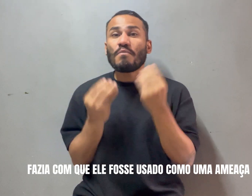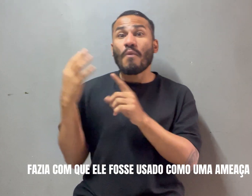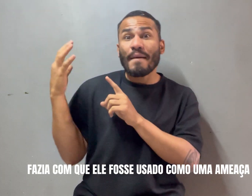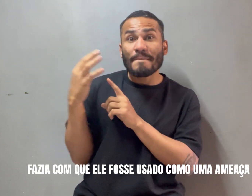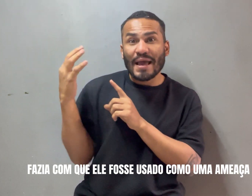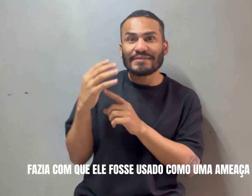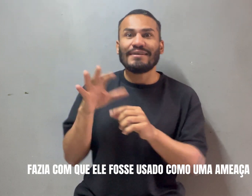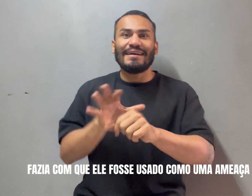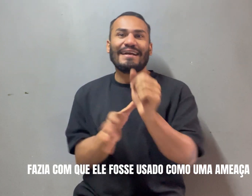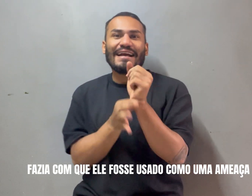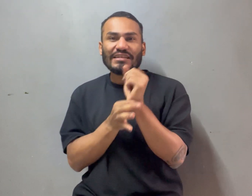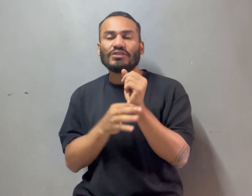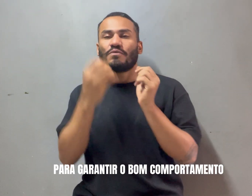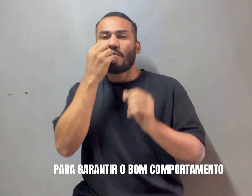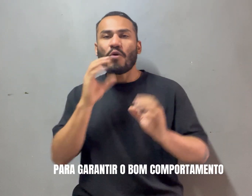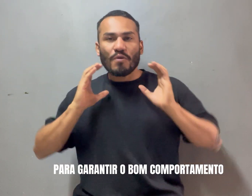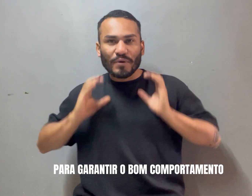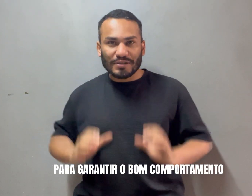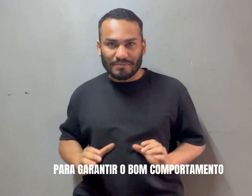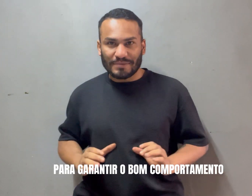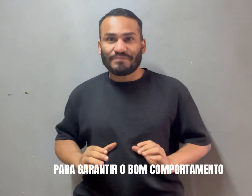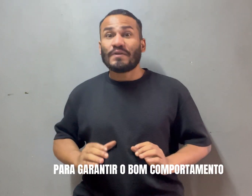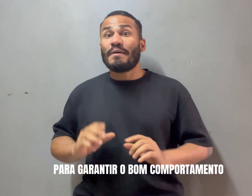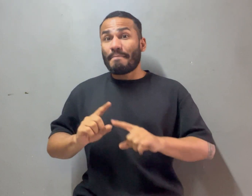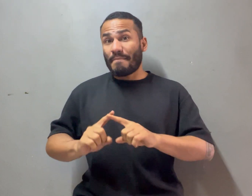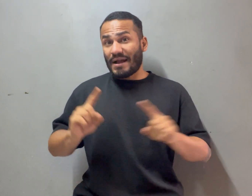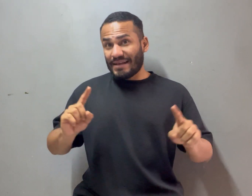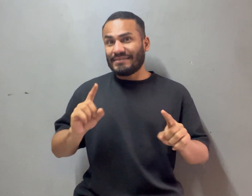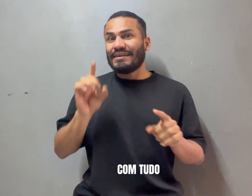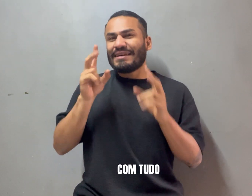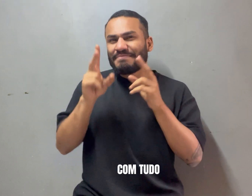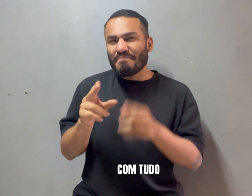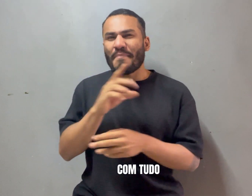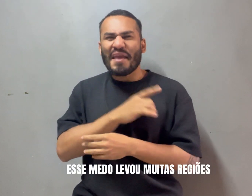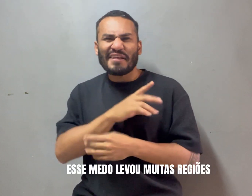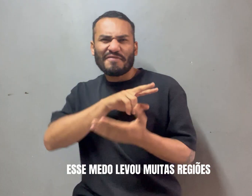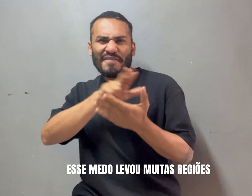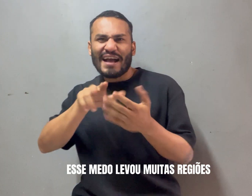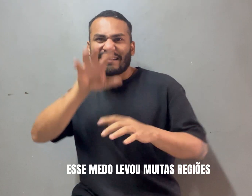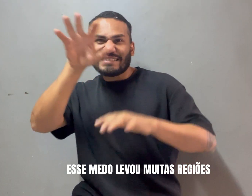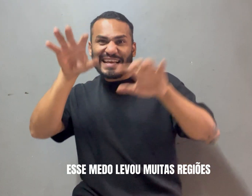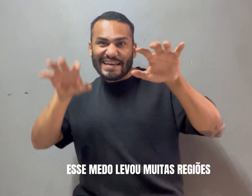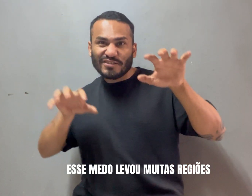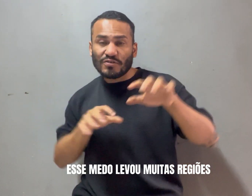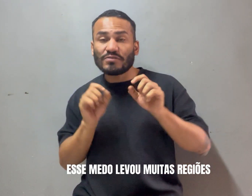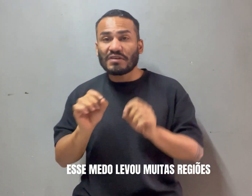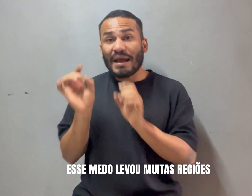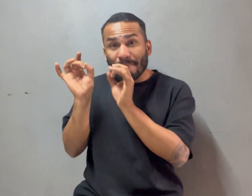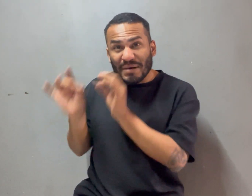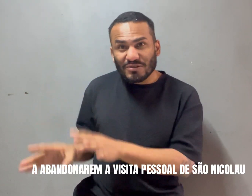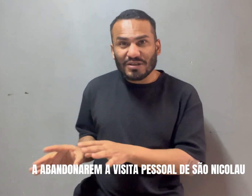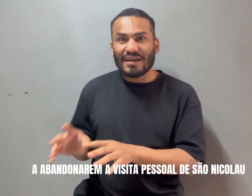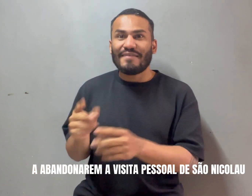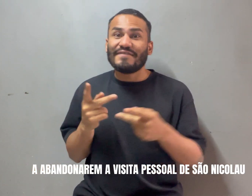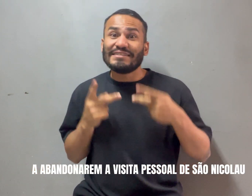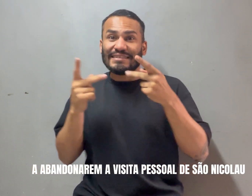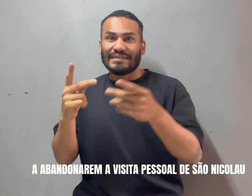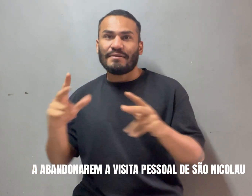como uma ameaça para garantir o bom comportamento. Contudo, esse medo levou muitas regiões a abandonarem a